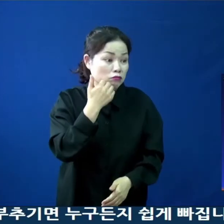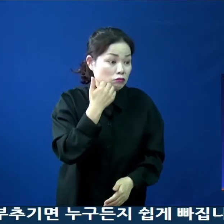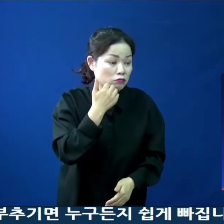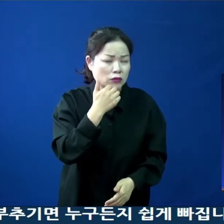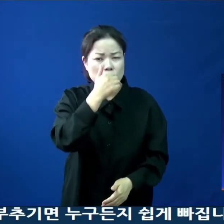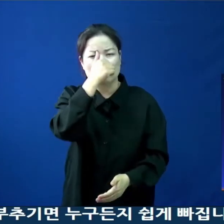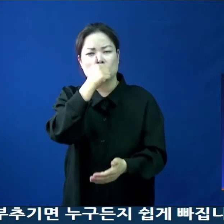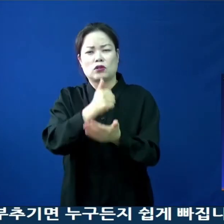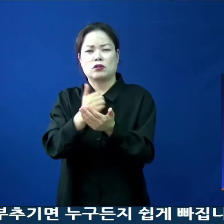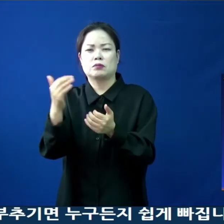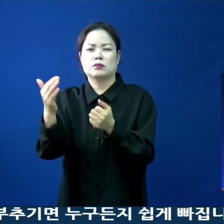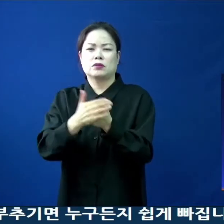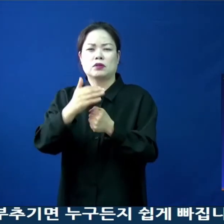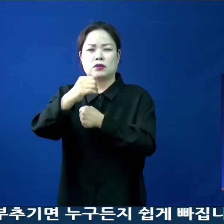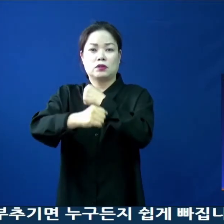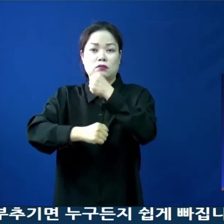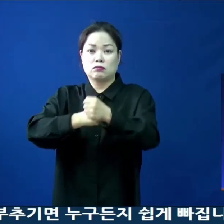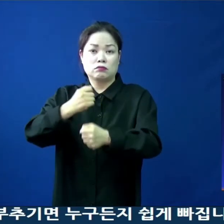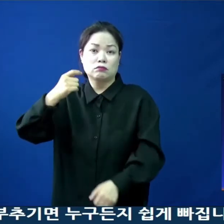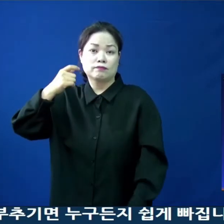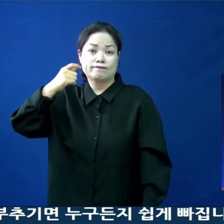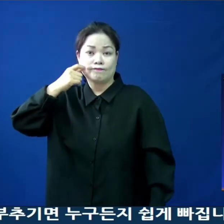누구도 죄로부터 자유롭지 않습니다.